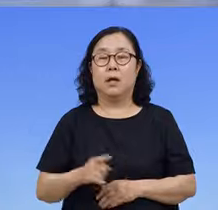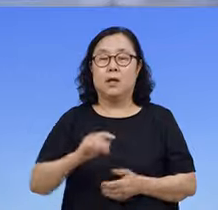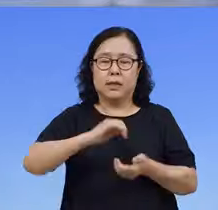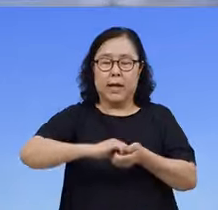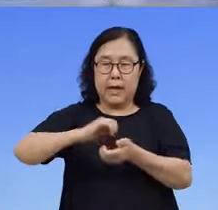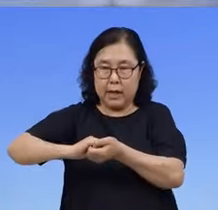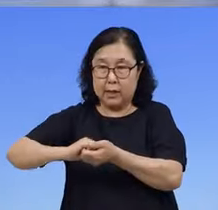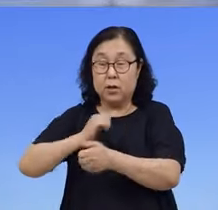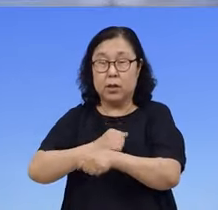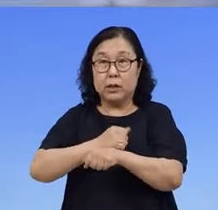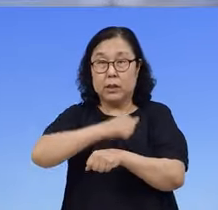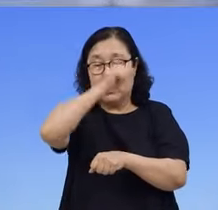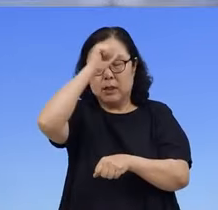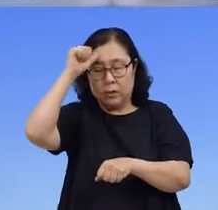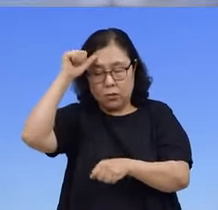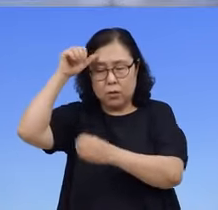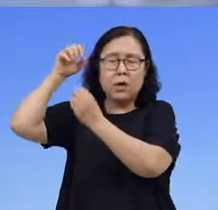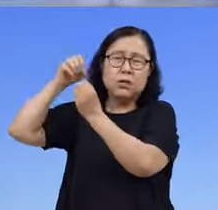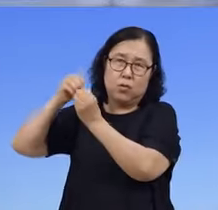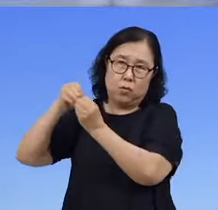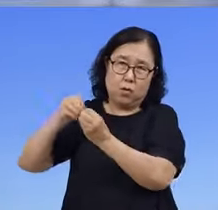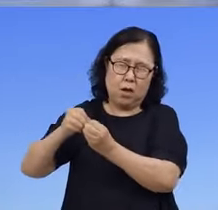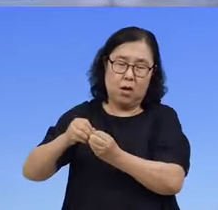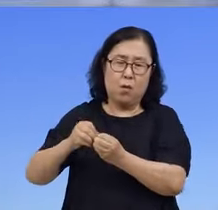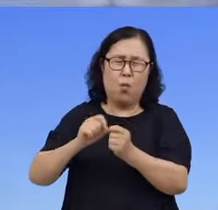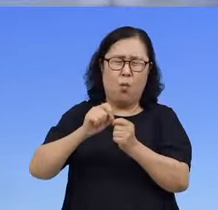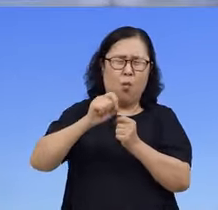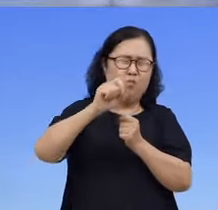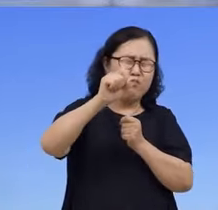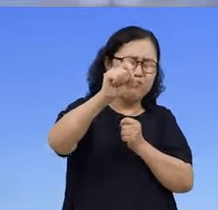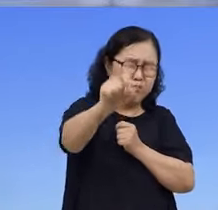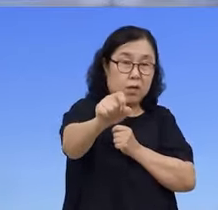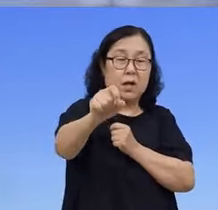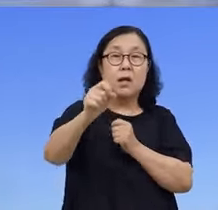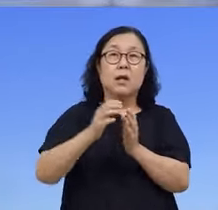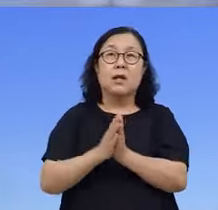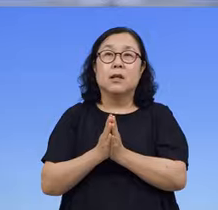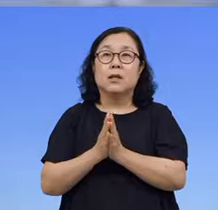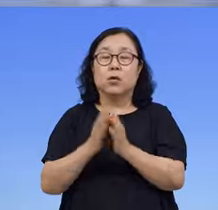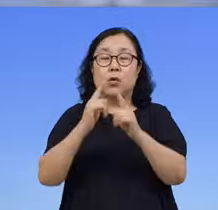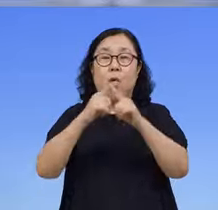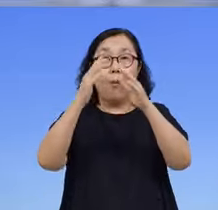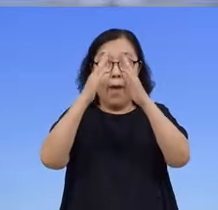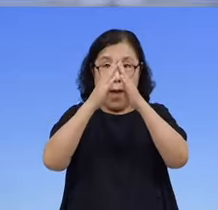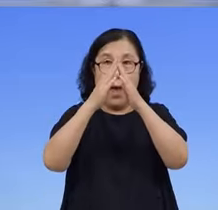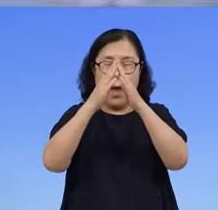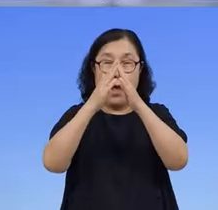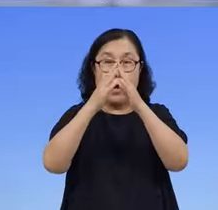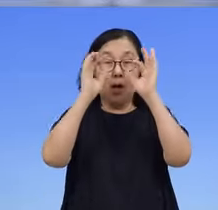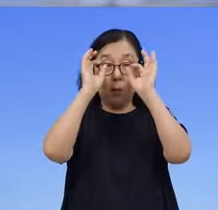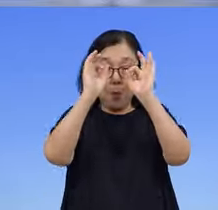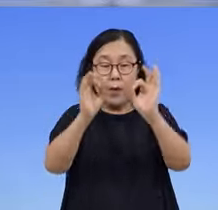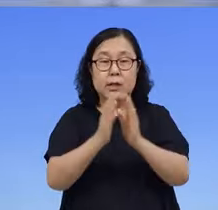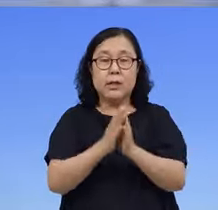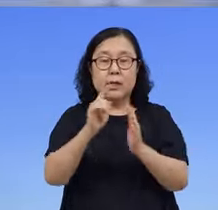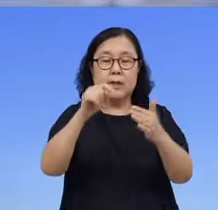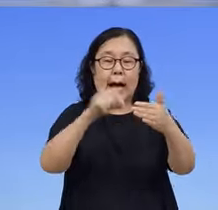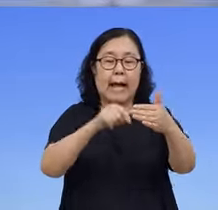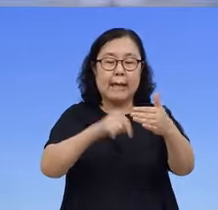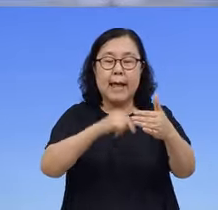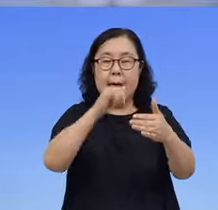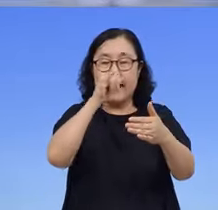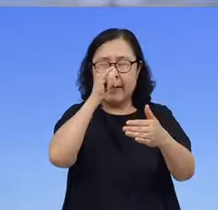장로들의 전통입니다. 연조가 오래된 교회들 보면은 그 안에 형성된 이 장로들의 전통, 그건 참 좋은